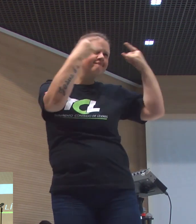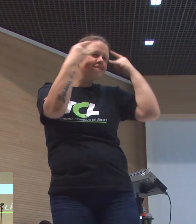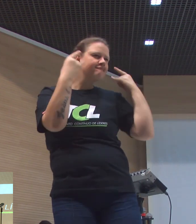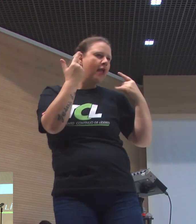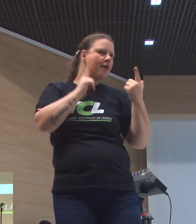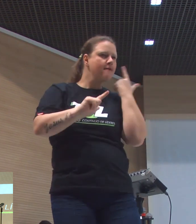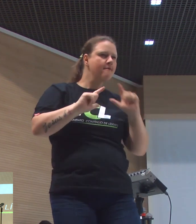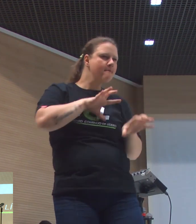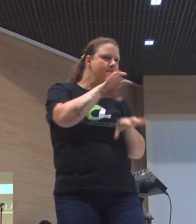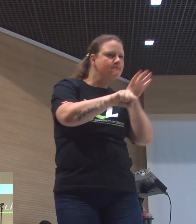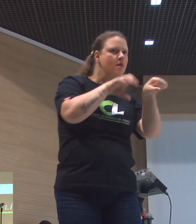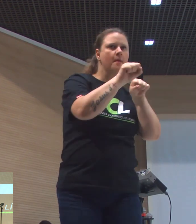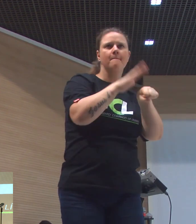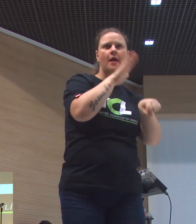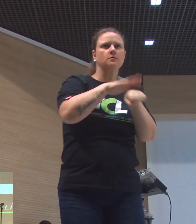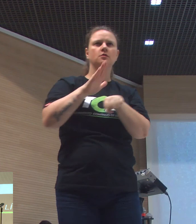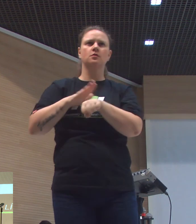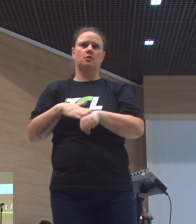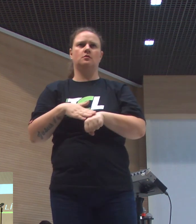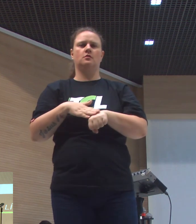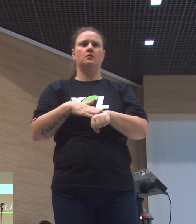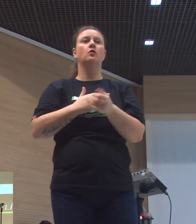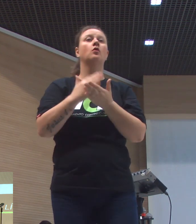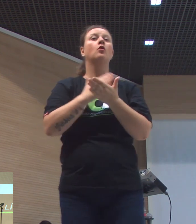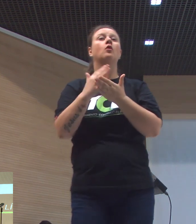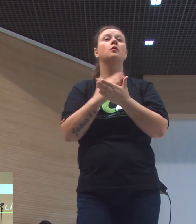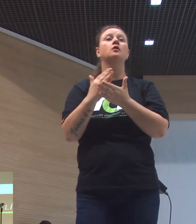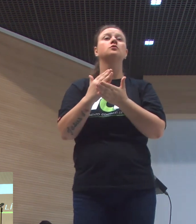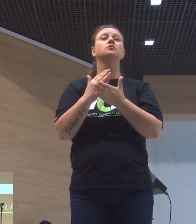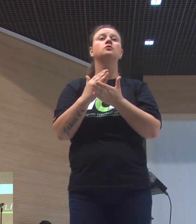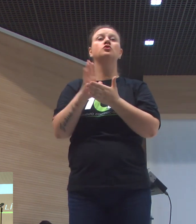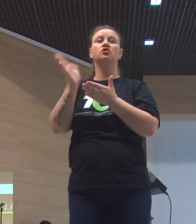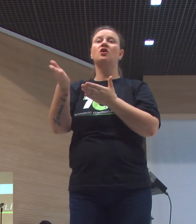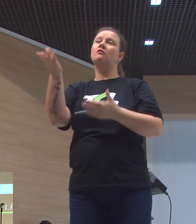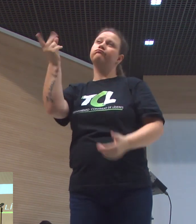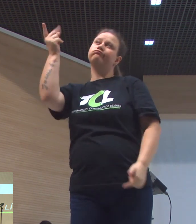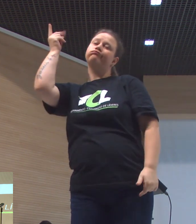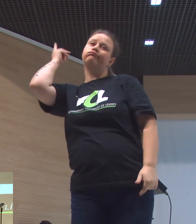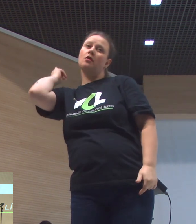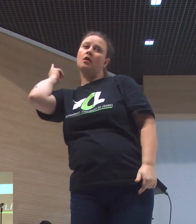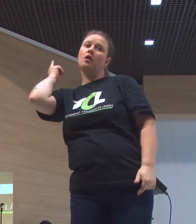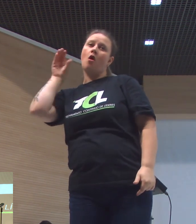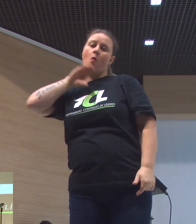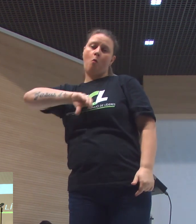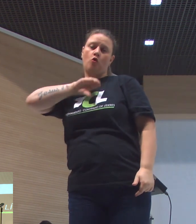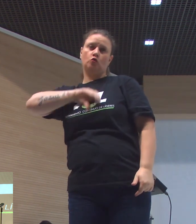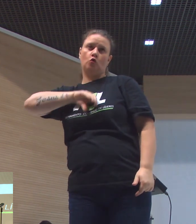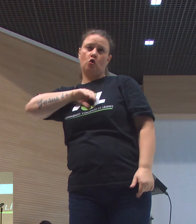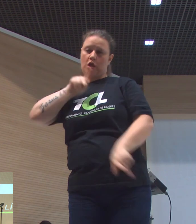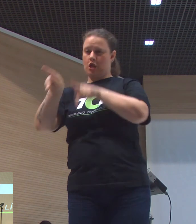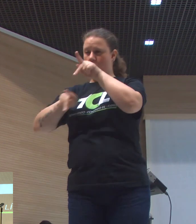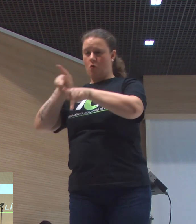ganhar. E começou com os nossos colonizadores que chegaram aqui não com o objetivo de construir